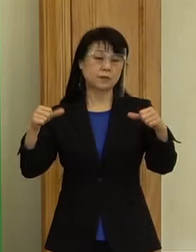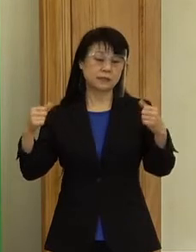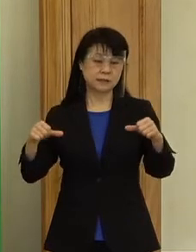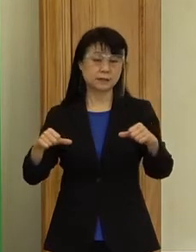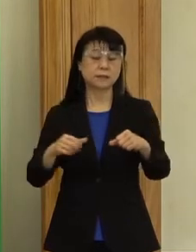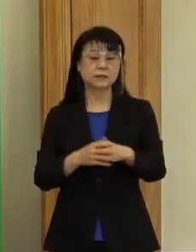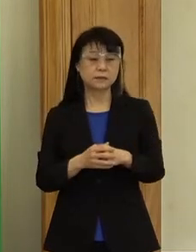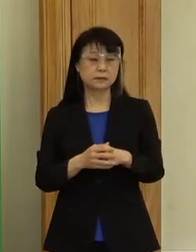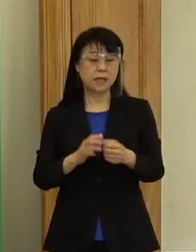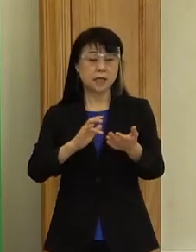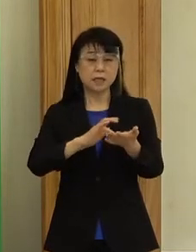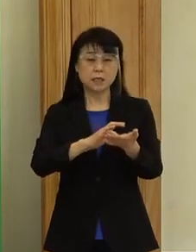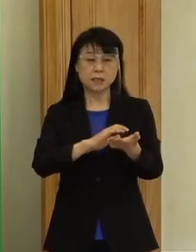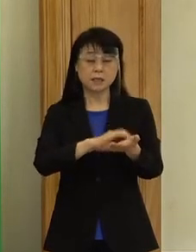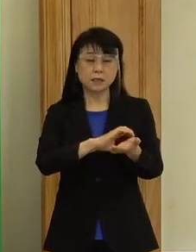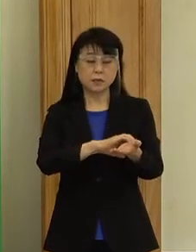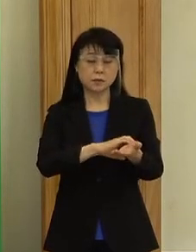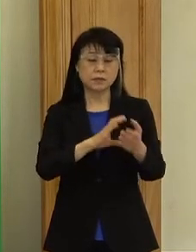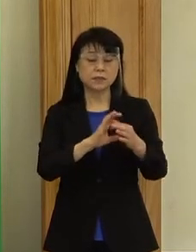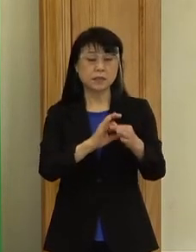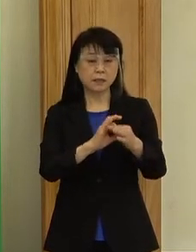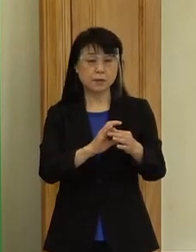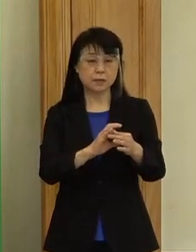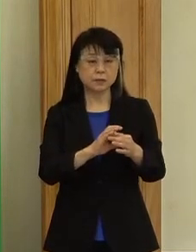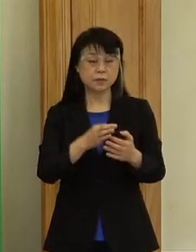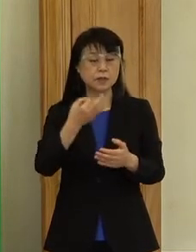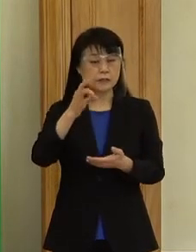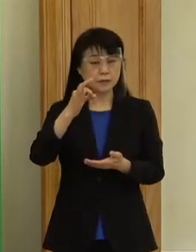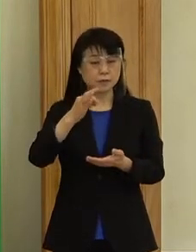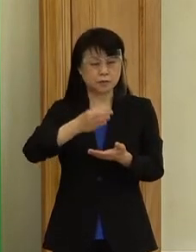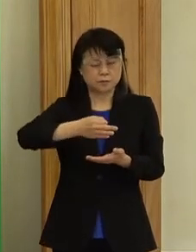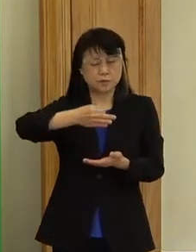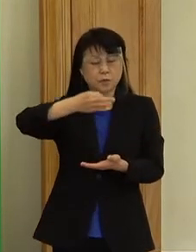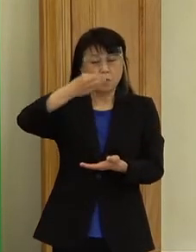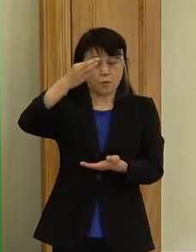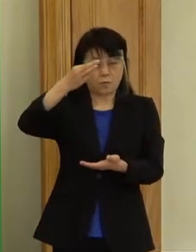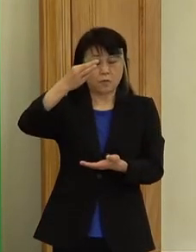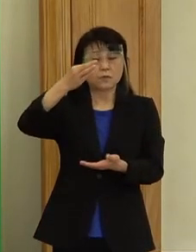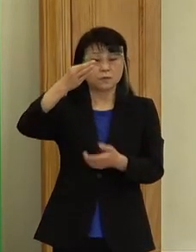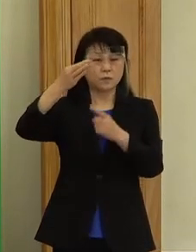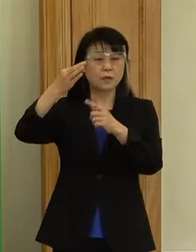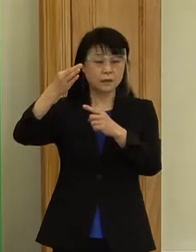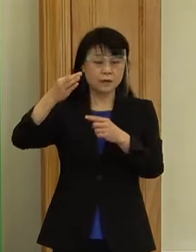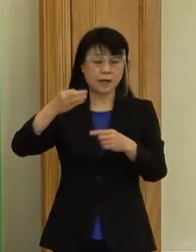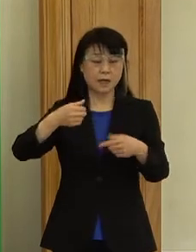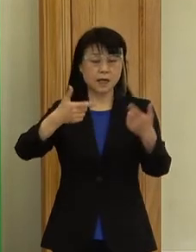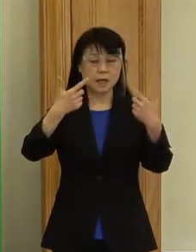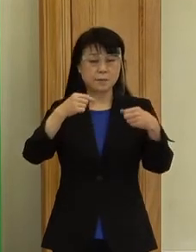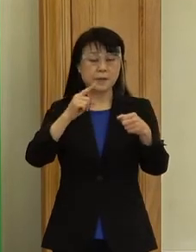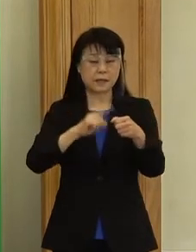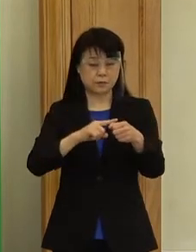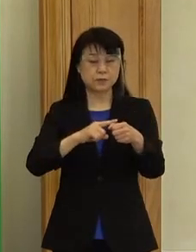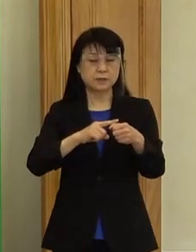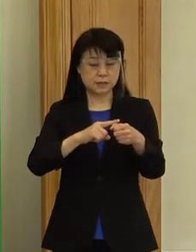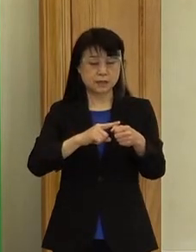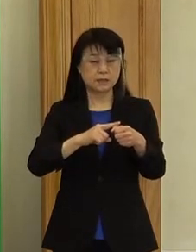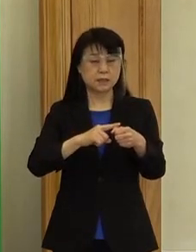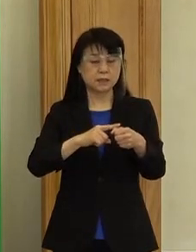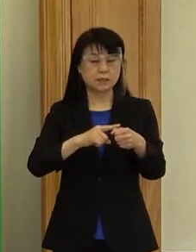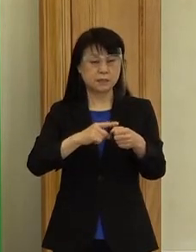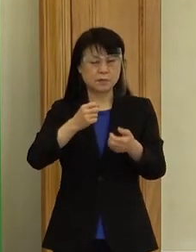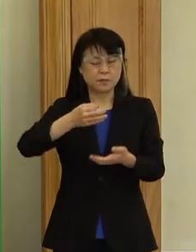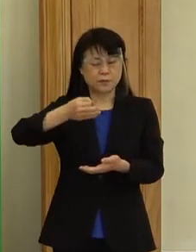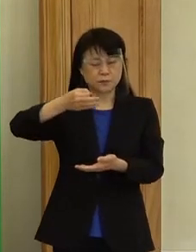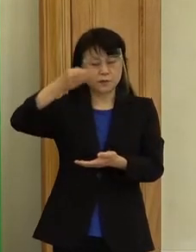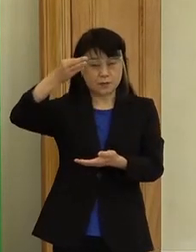医療に関わる費用の増高というのは本当に毎年、まあ、あらゆる費用の中でも最も伸びているのがこの分野であ